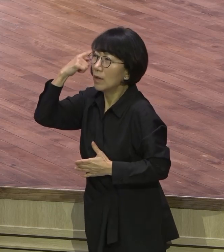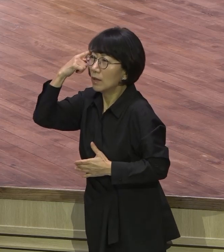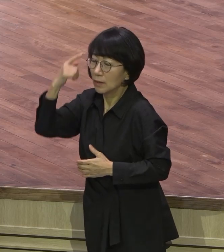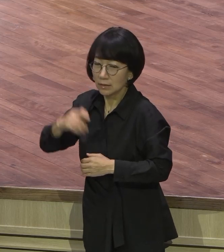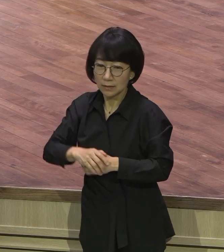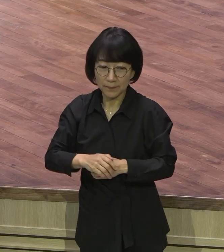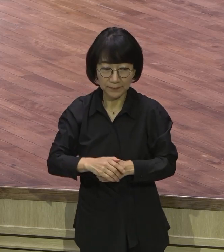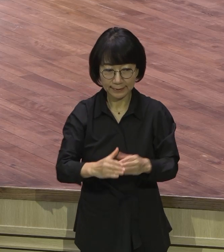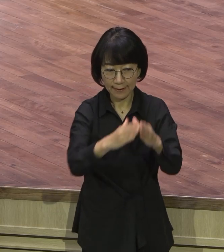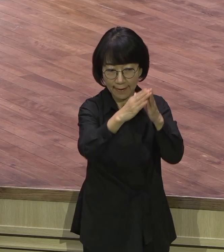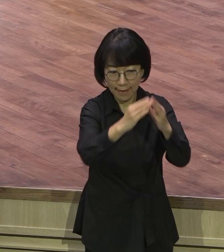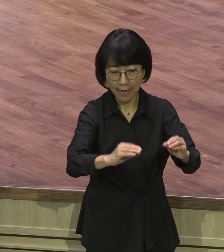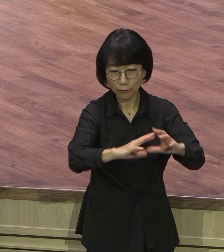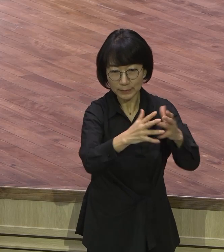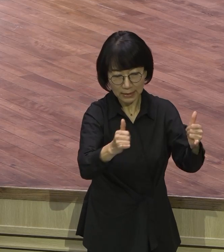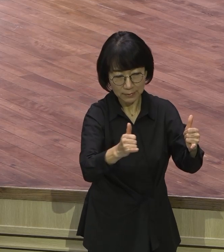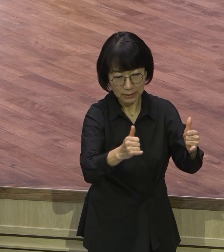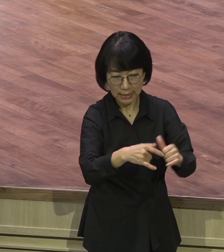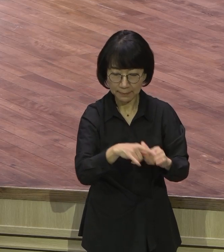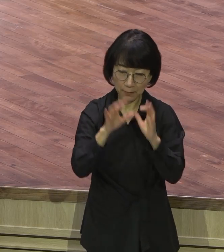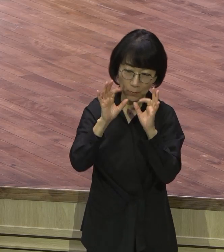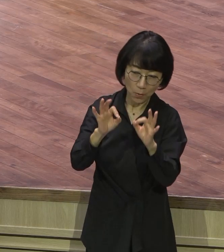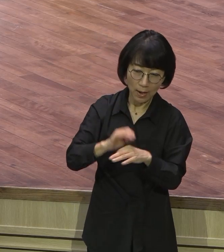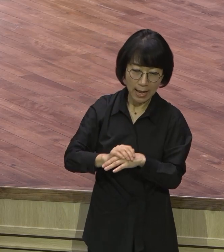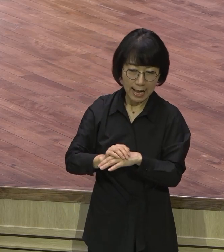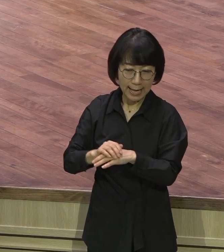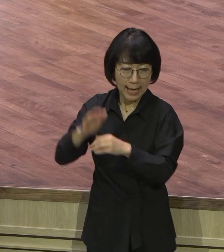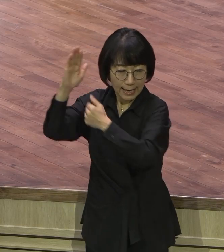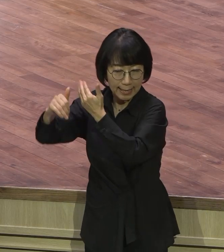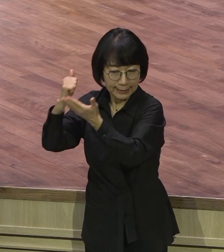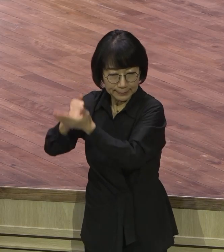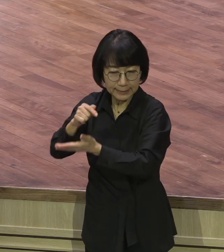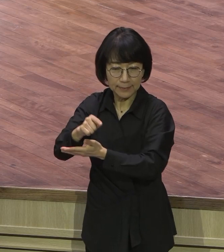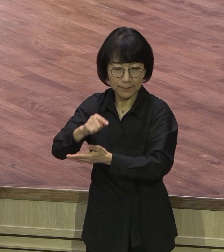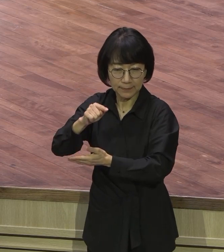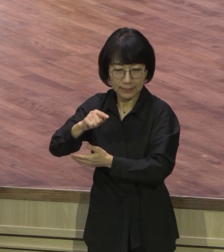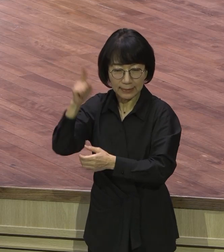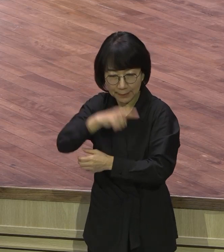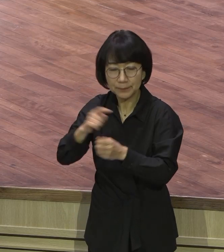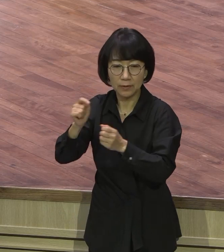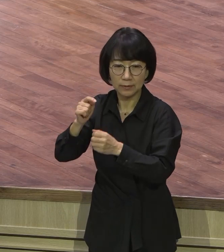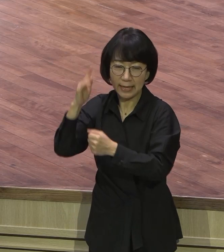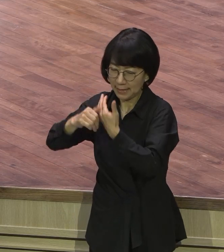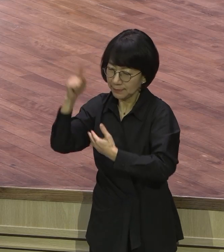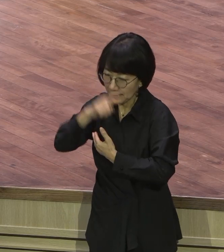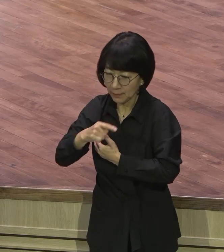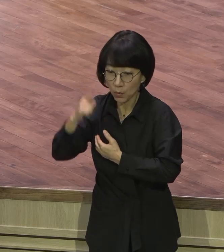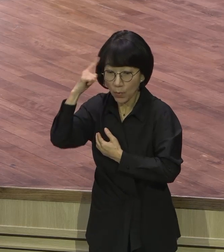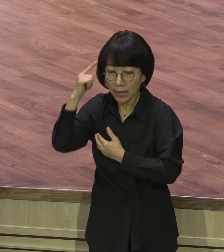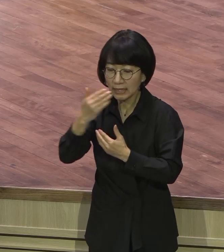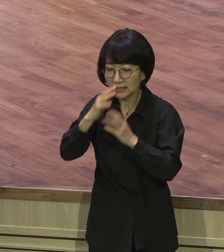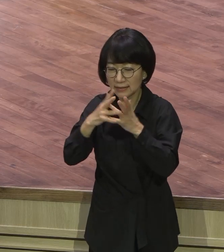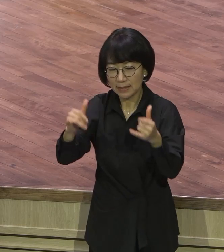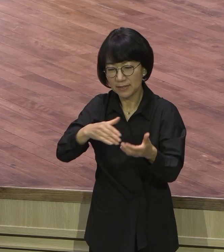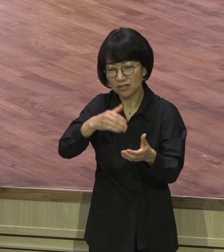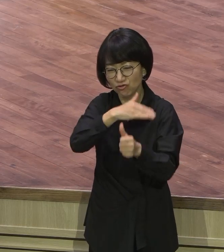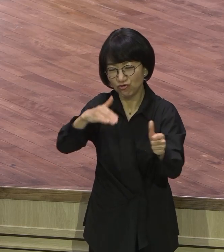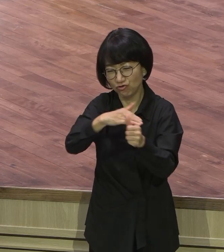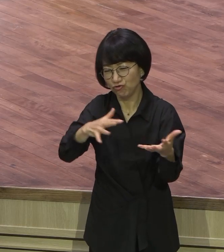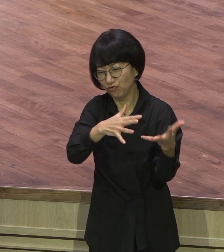자기 백성을 산에서 죽이고 지면에서 진밀하려는 악한 의도로 애급에서 인도해낸 것이라고 말하면 어떻게